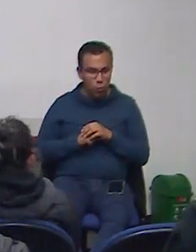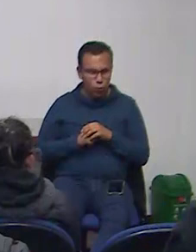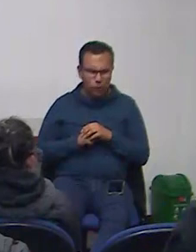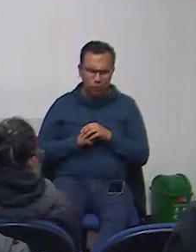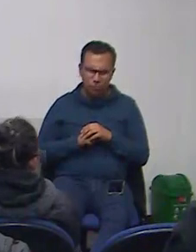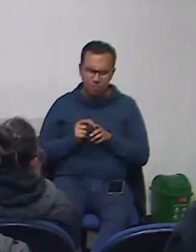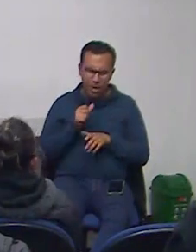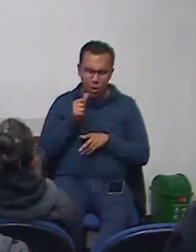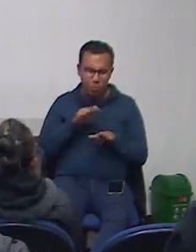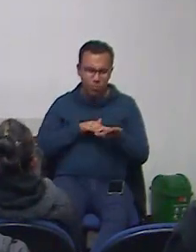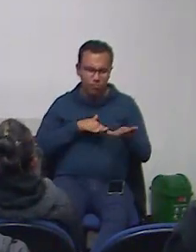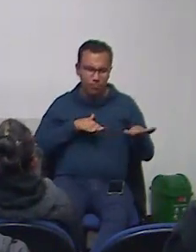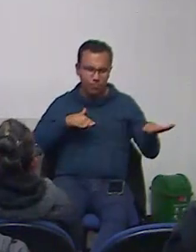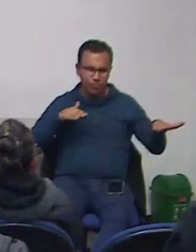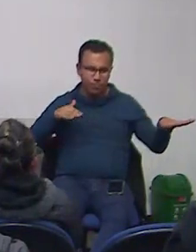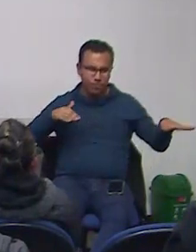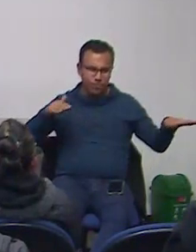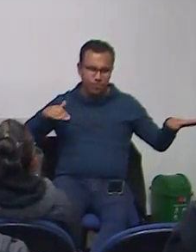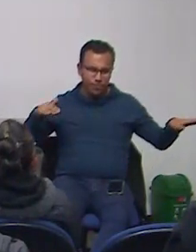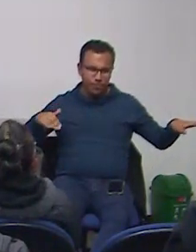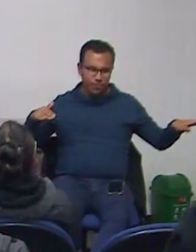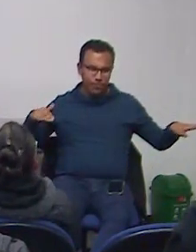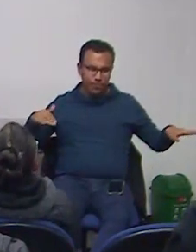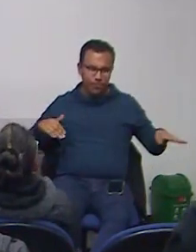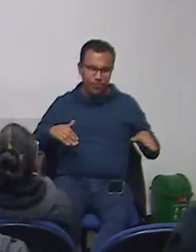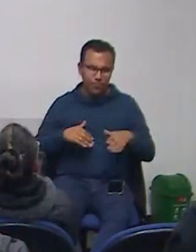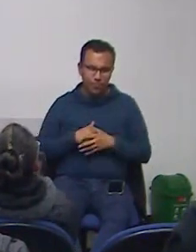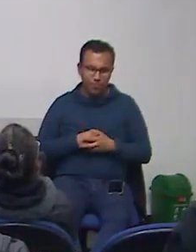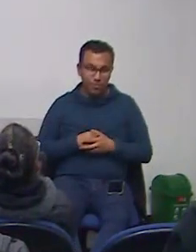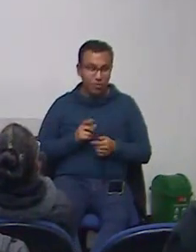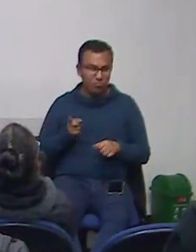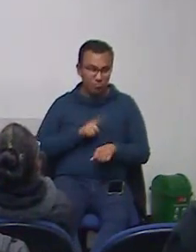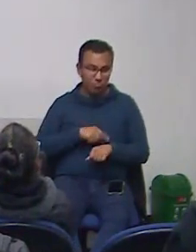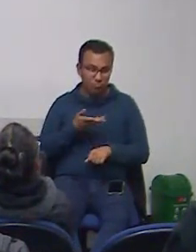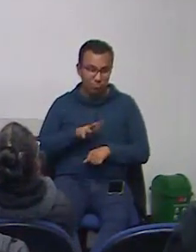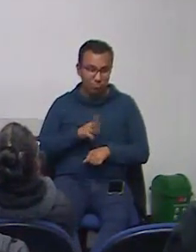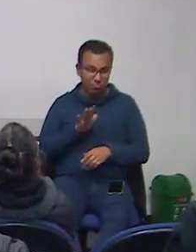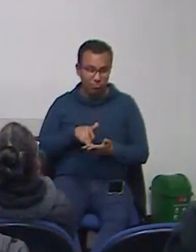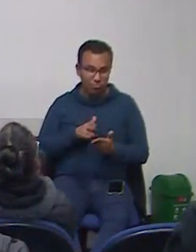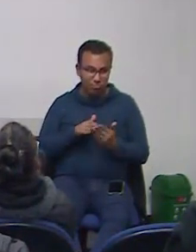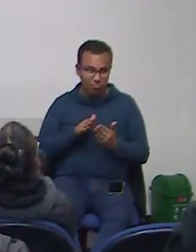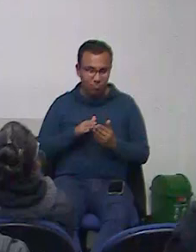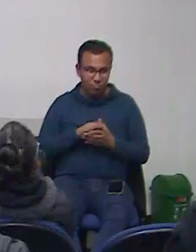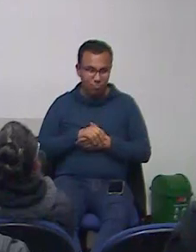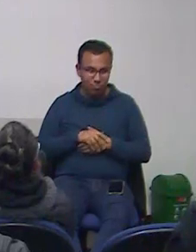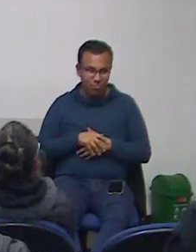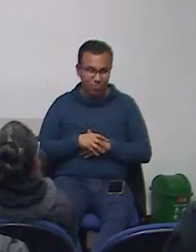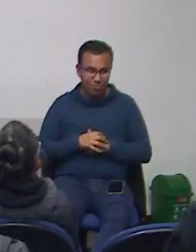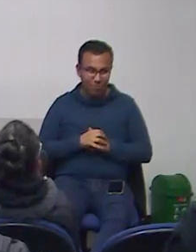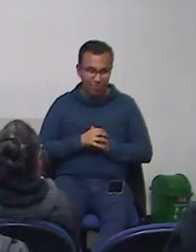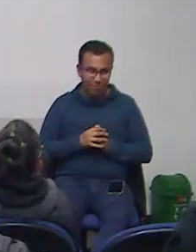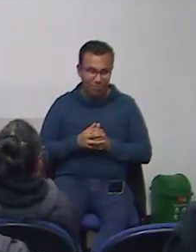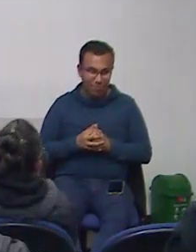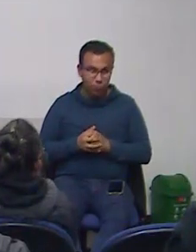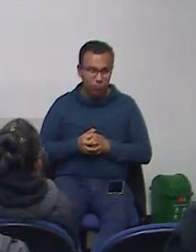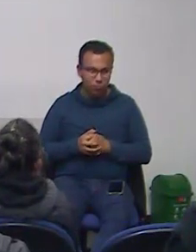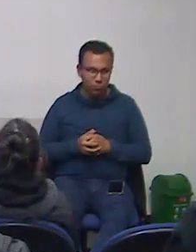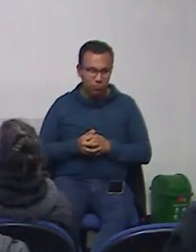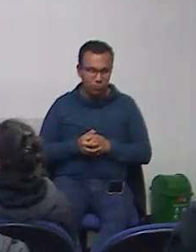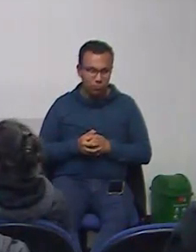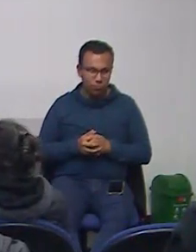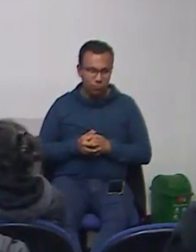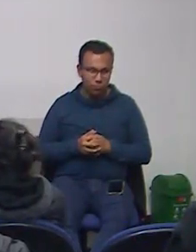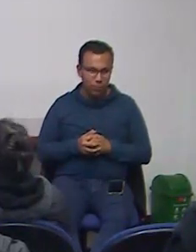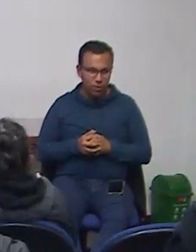ahí sí ya tenemos que hacer una relación ustedes saben que esas relaciones son formales entre la institución y y la y la